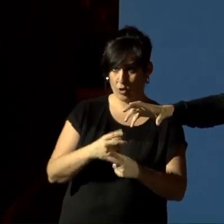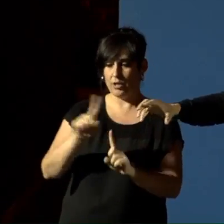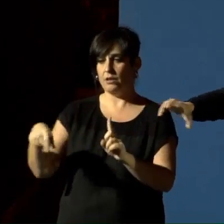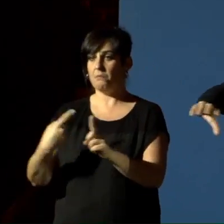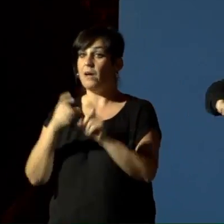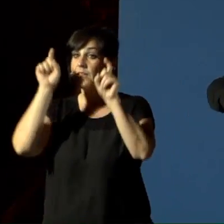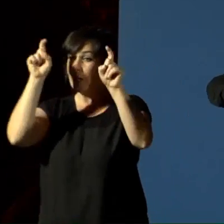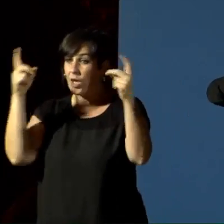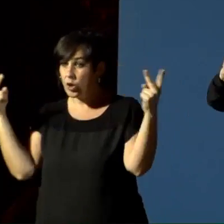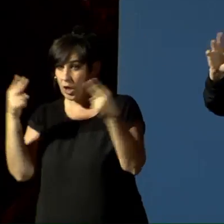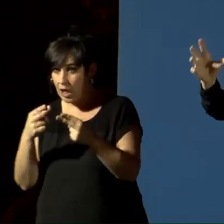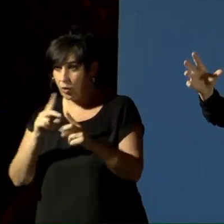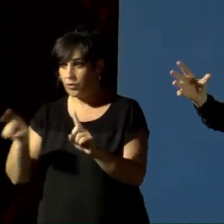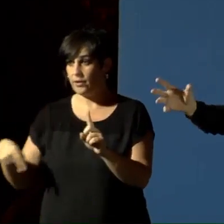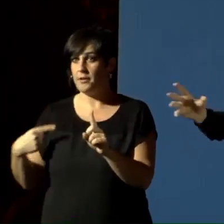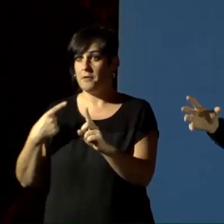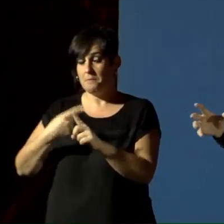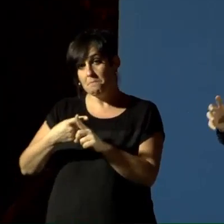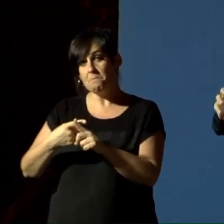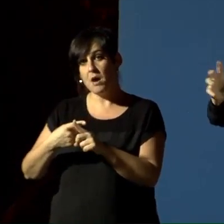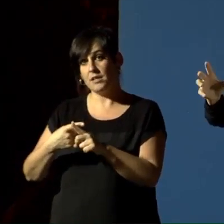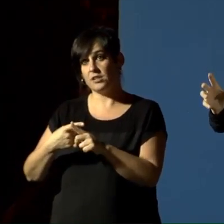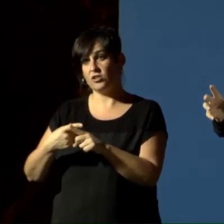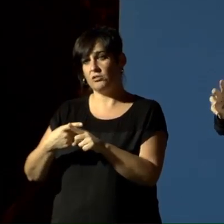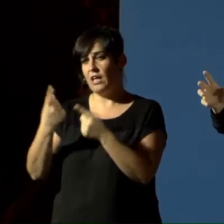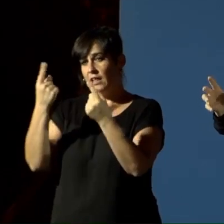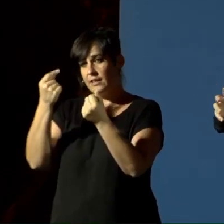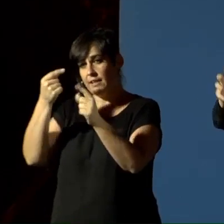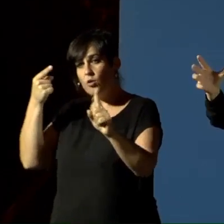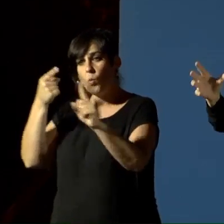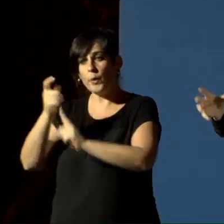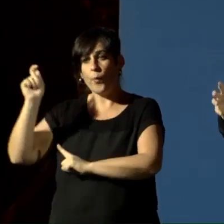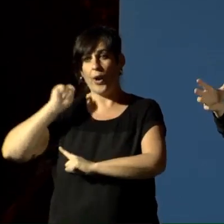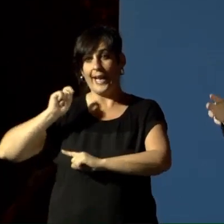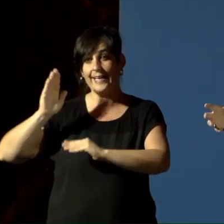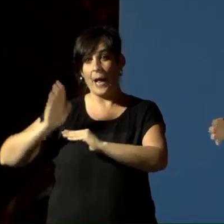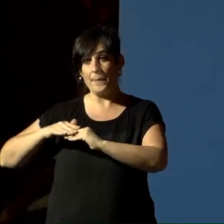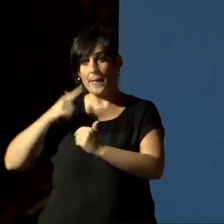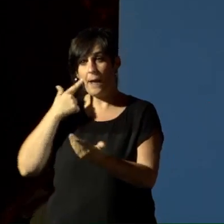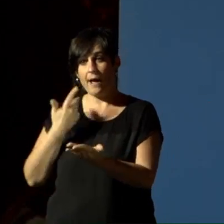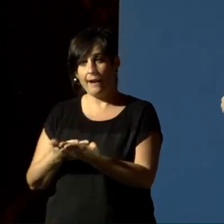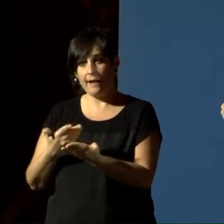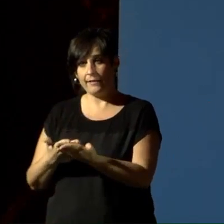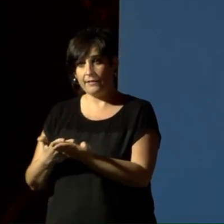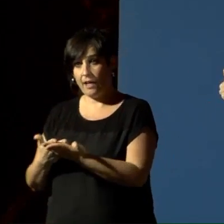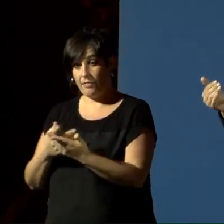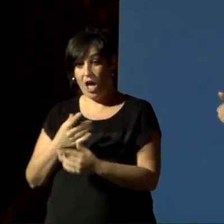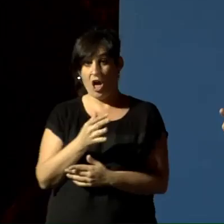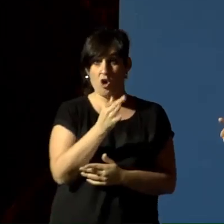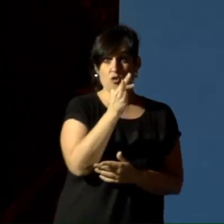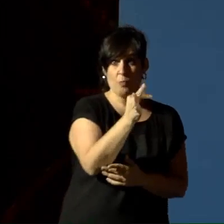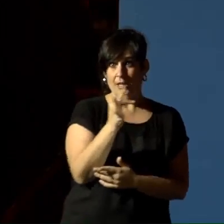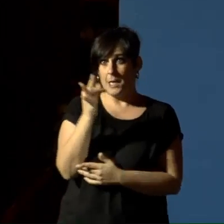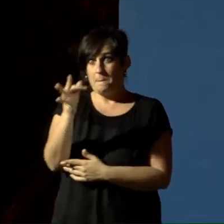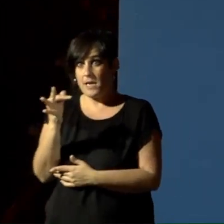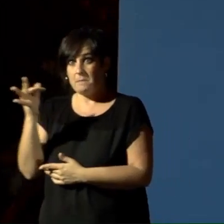educación e todo o que sería necesario para poñer en marcha unha renta mínima garantida para que non houbera ninguén neste país que estivera por